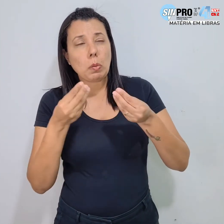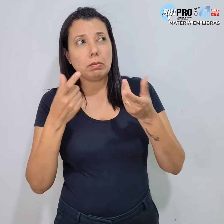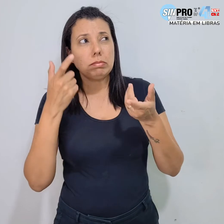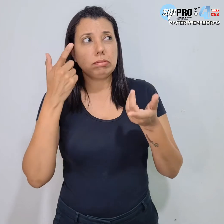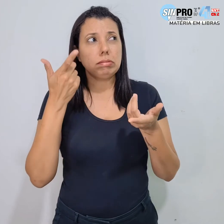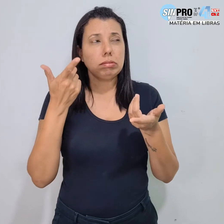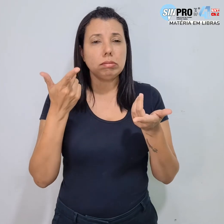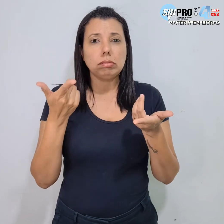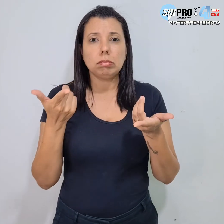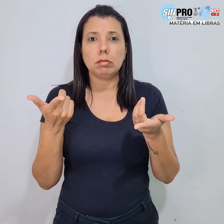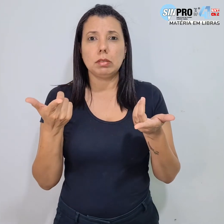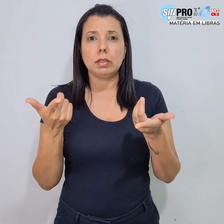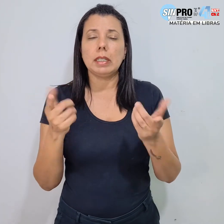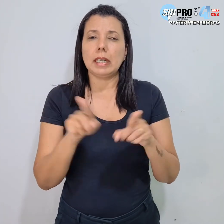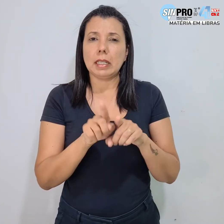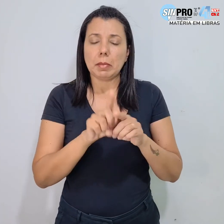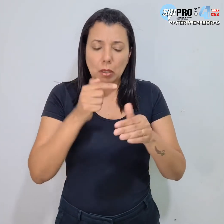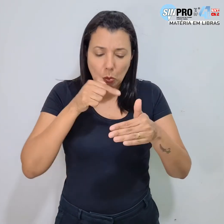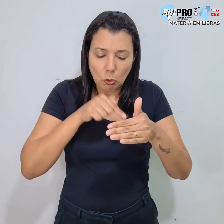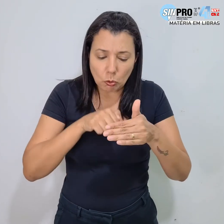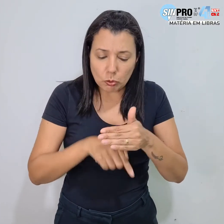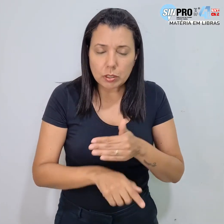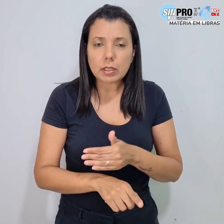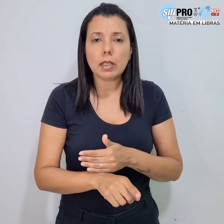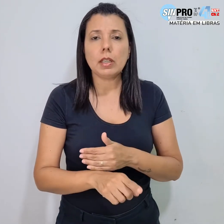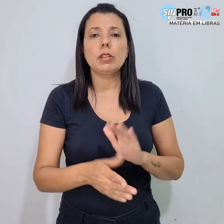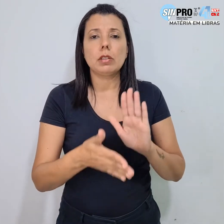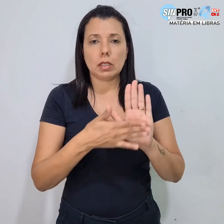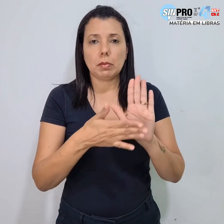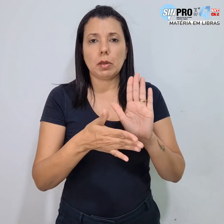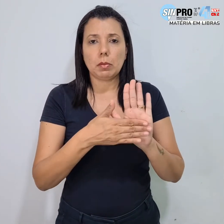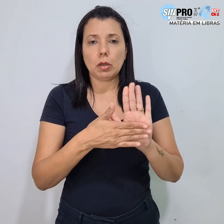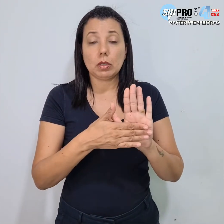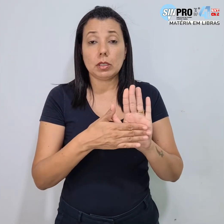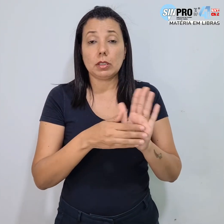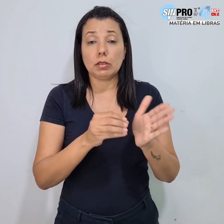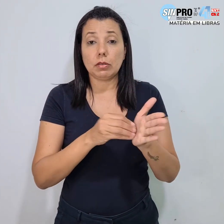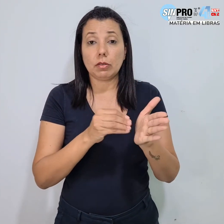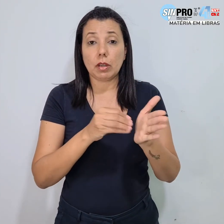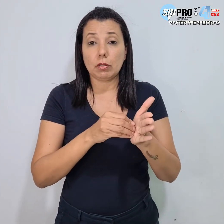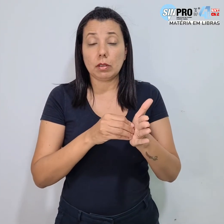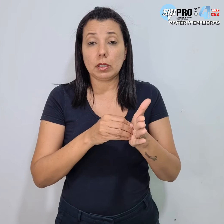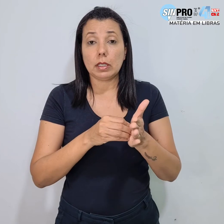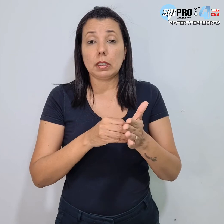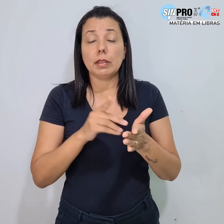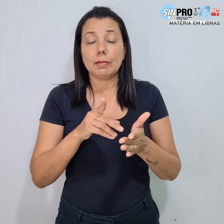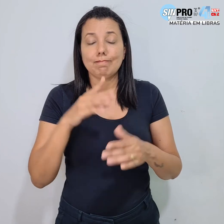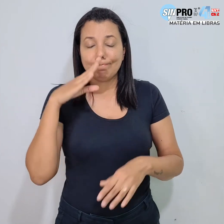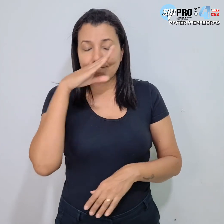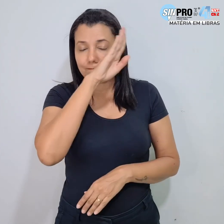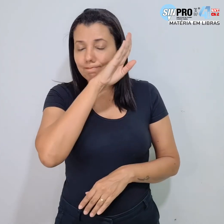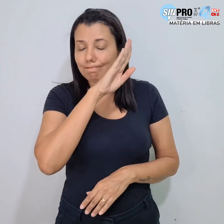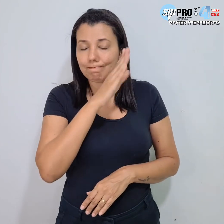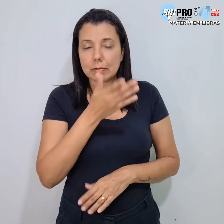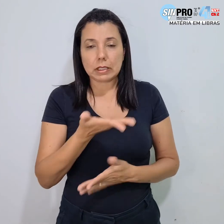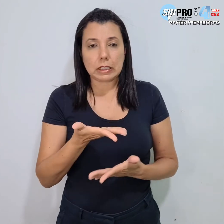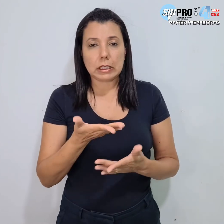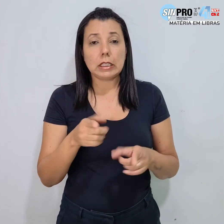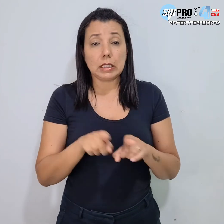extensão e a profundidade da proposta inconsequente de Bolsonaro